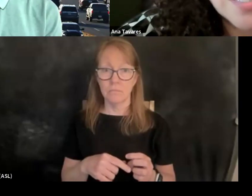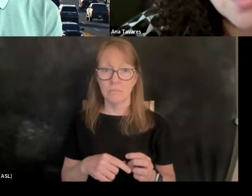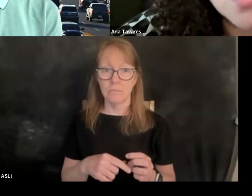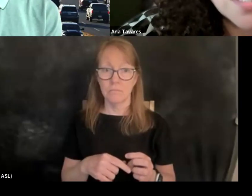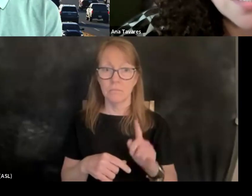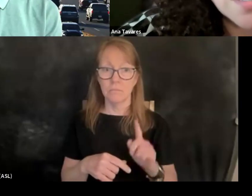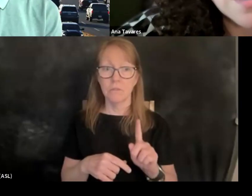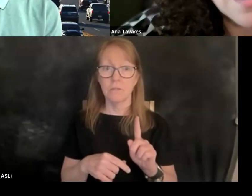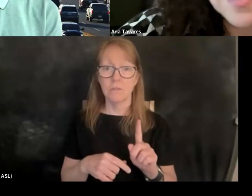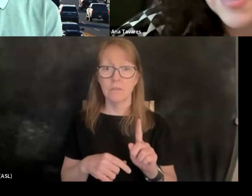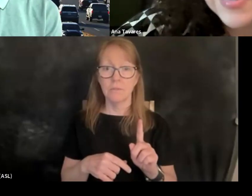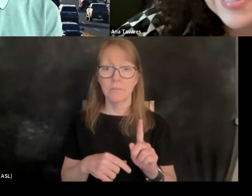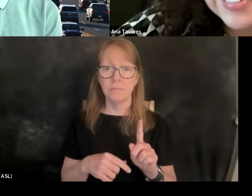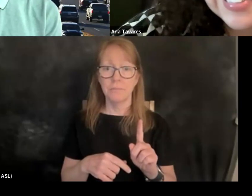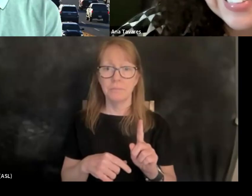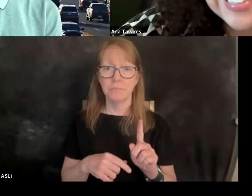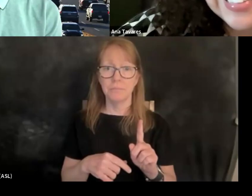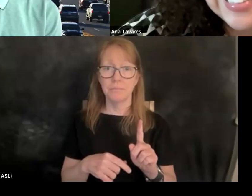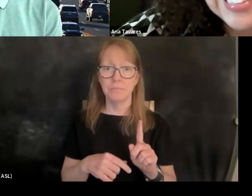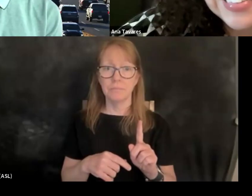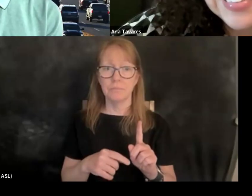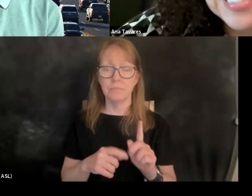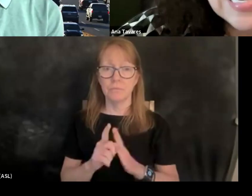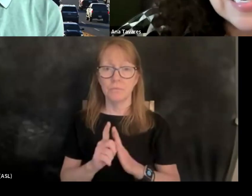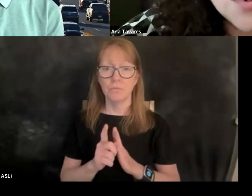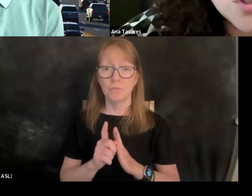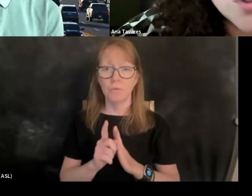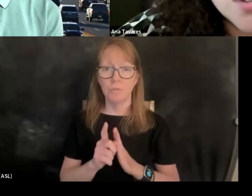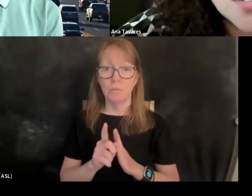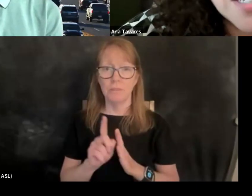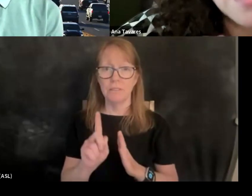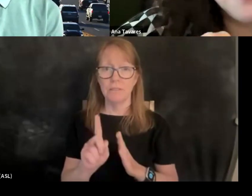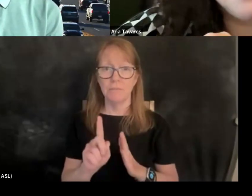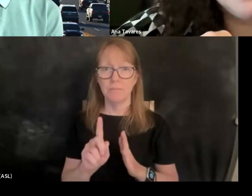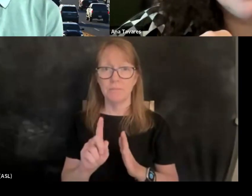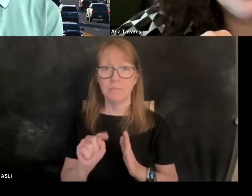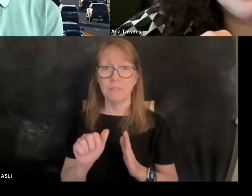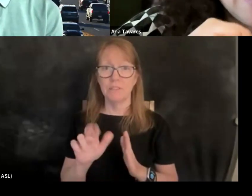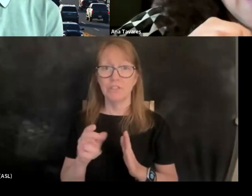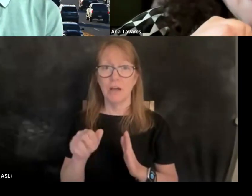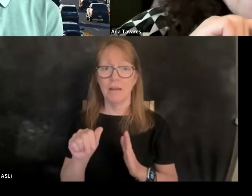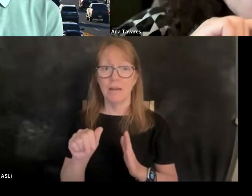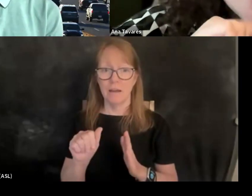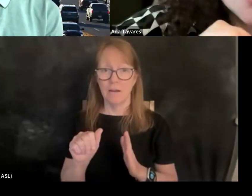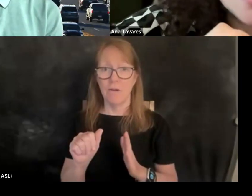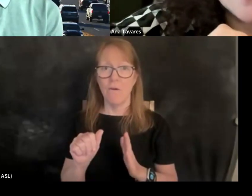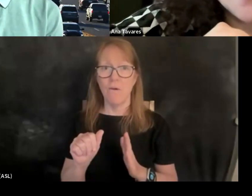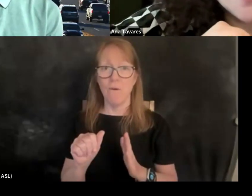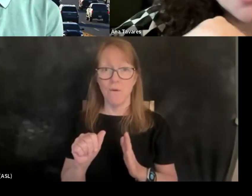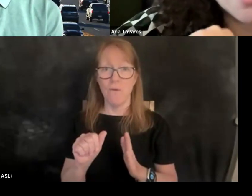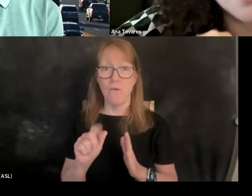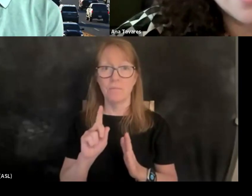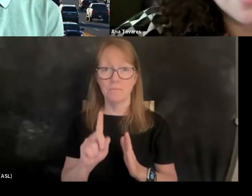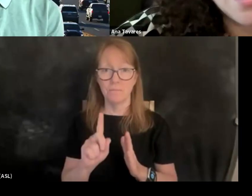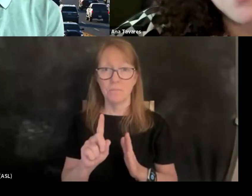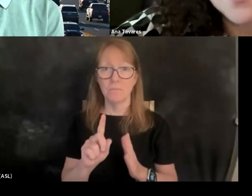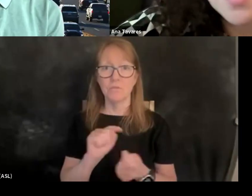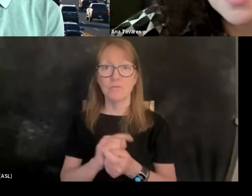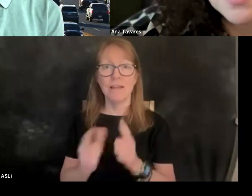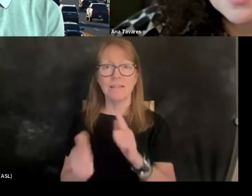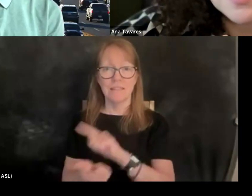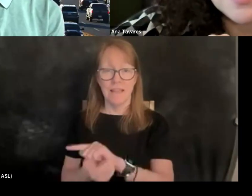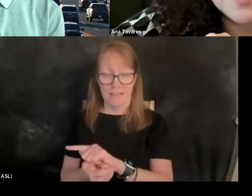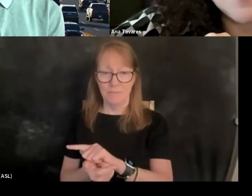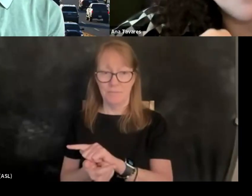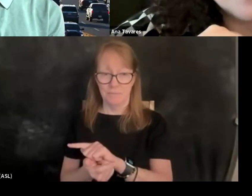momentito ya que que le voy mi a hijo traducir. todavía no tiene una asignada, Tachana, le siendo de puedo educación? I'm going to translate for Tachana right now.